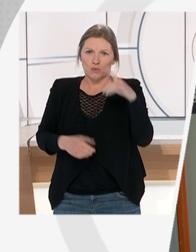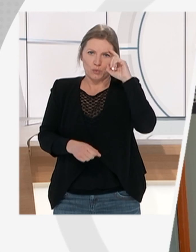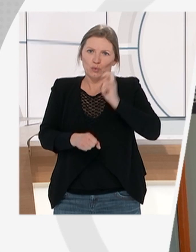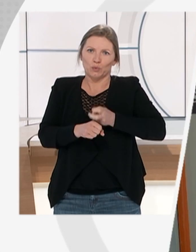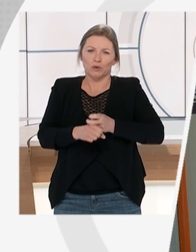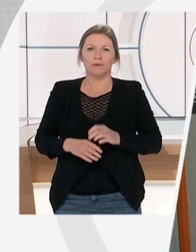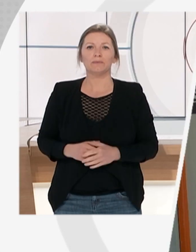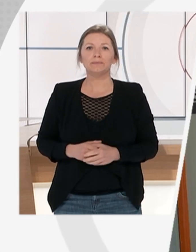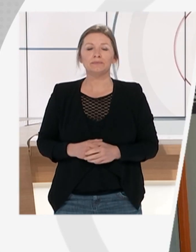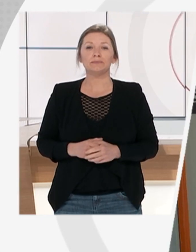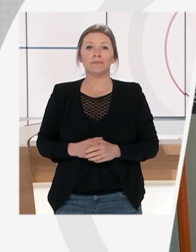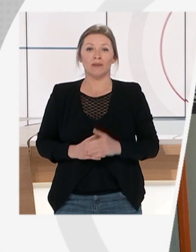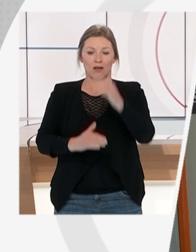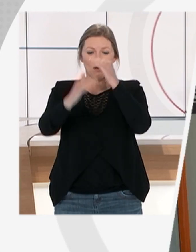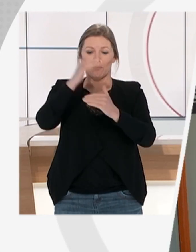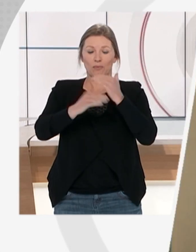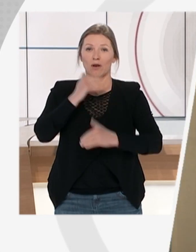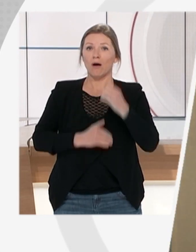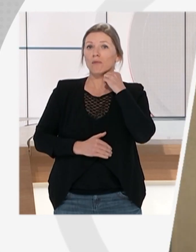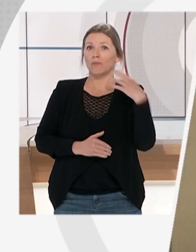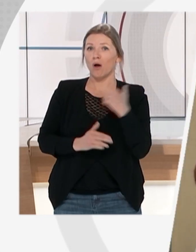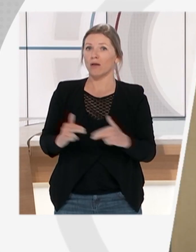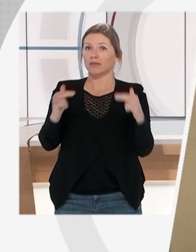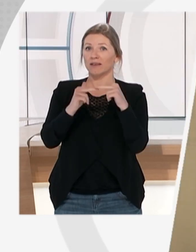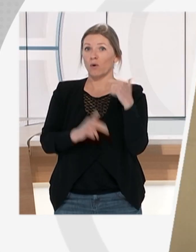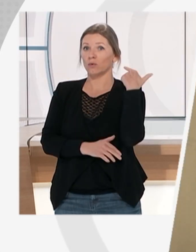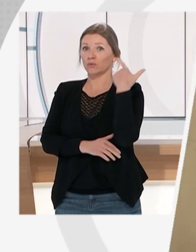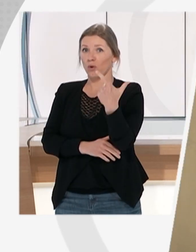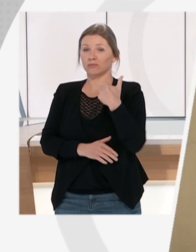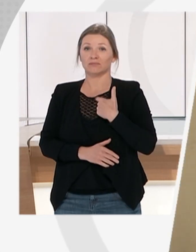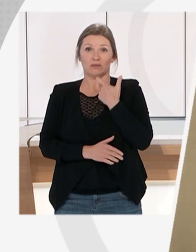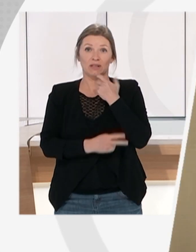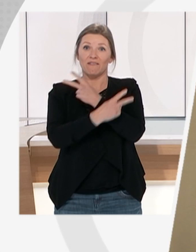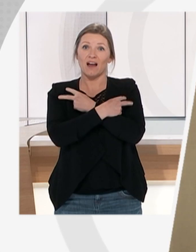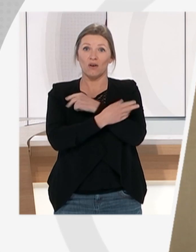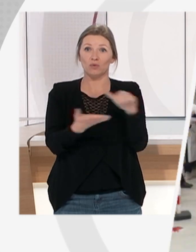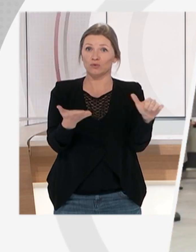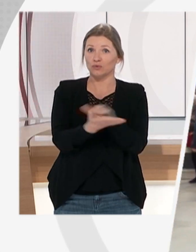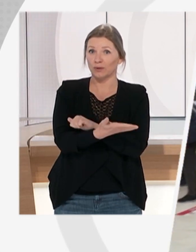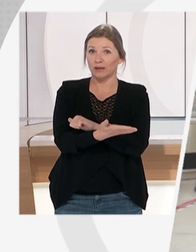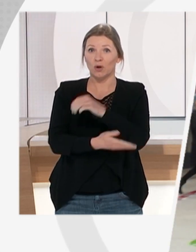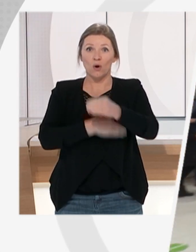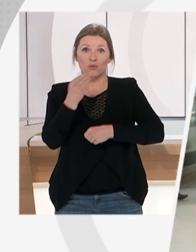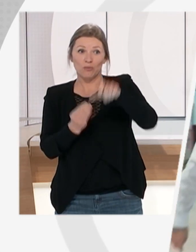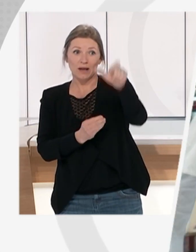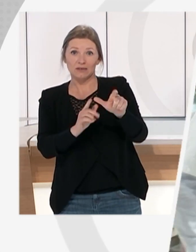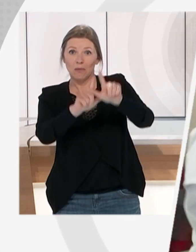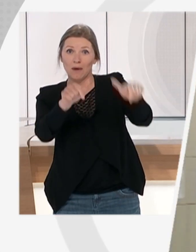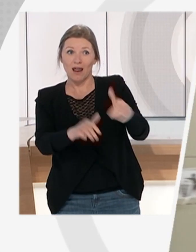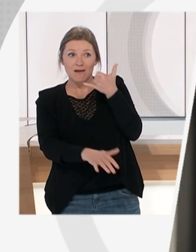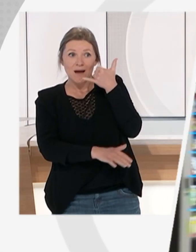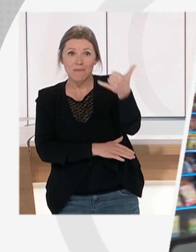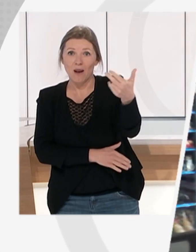conjoncturelle. Le niveau 2 du plan blanc a aussi été activé. Il permet de supprimer des congés, rappeler du personnel